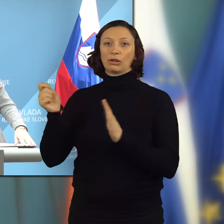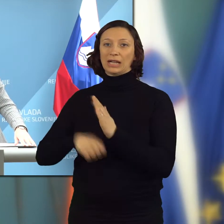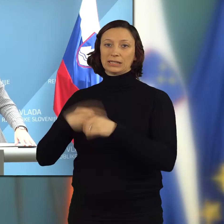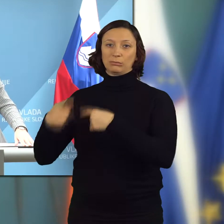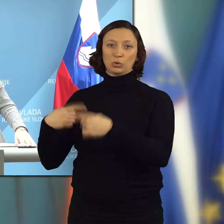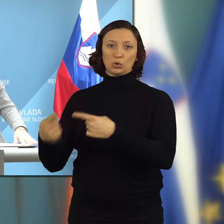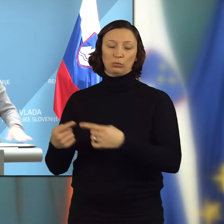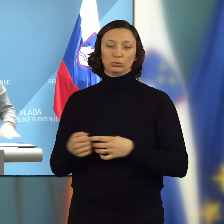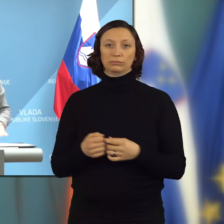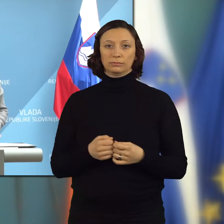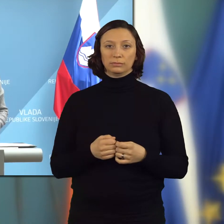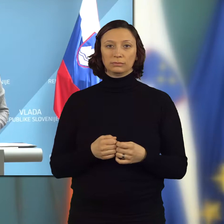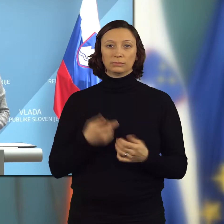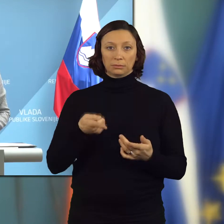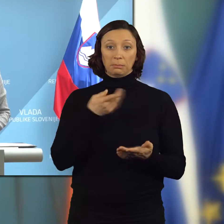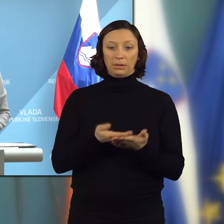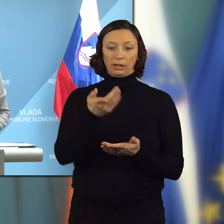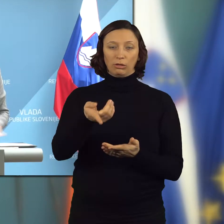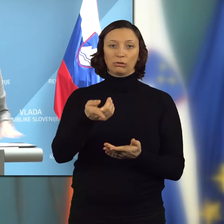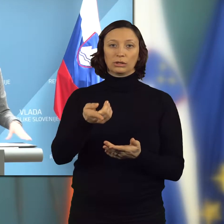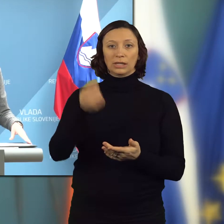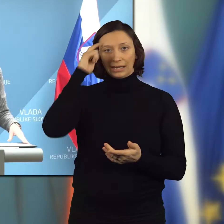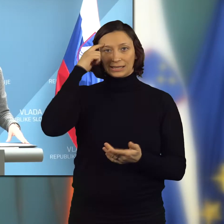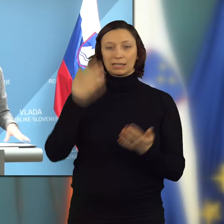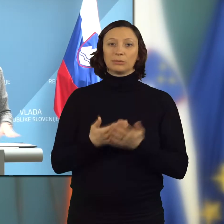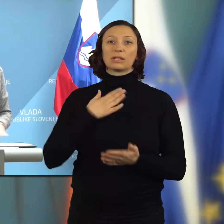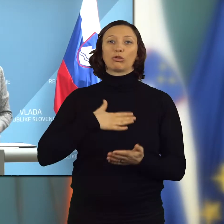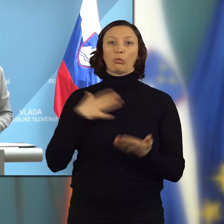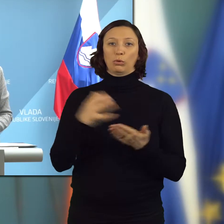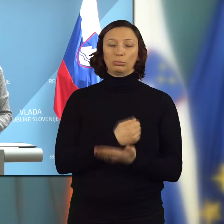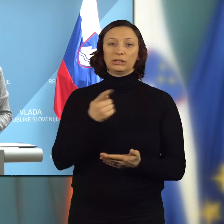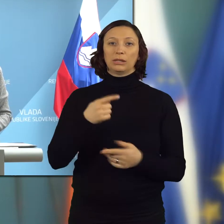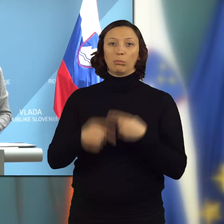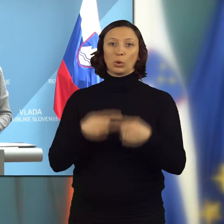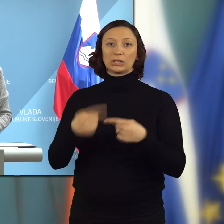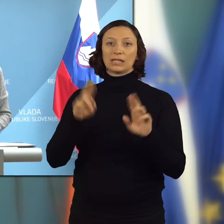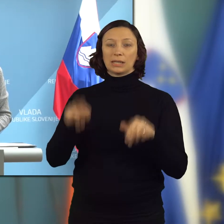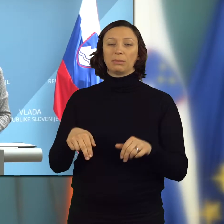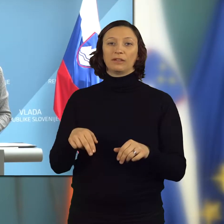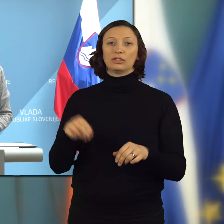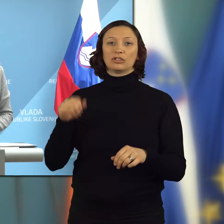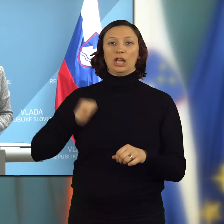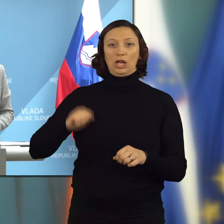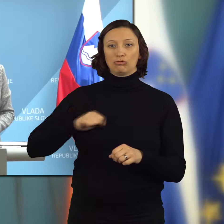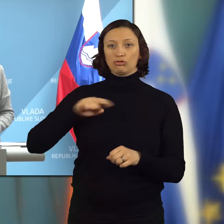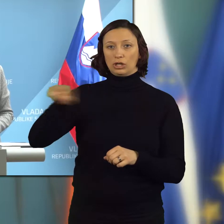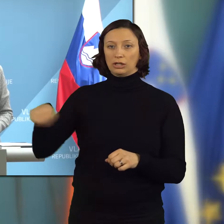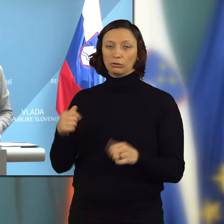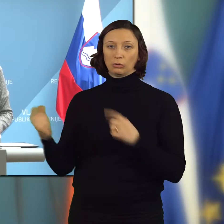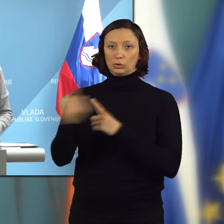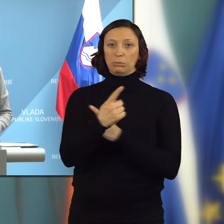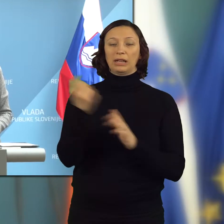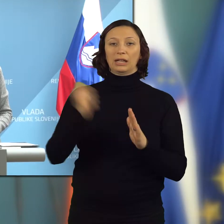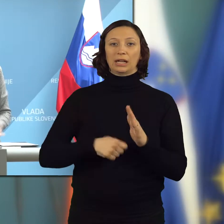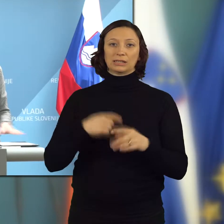kazenskem postopku. S predlogom tako skrb za dobrobit in procesne pravice žrtev stopa v